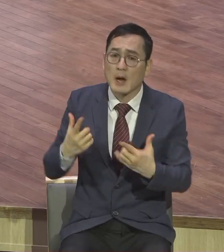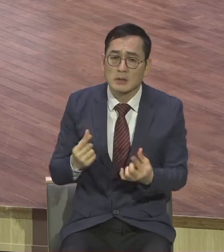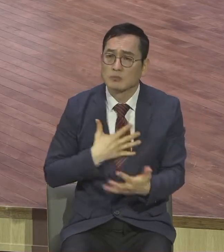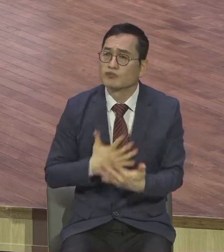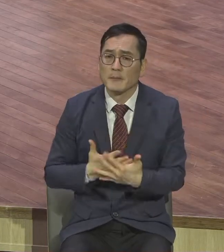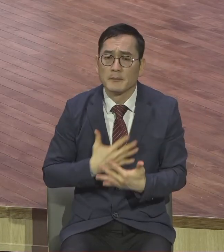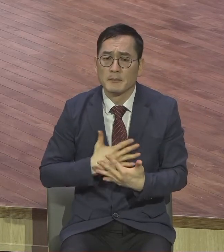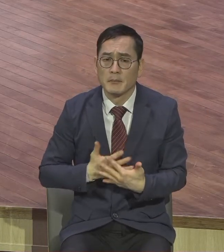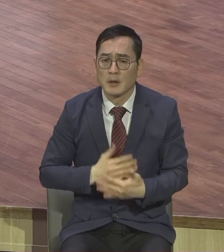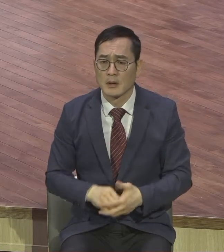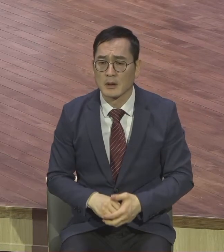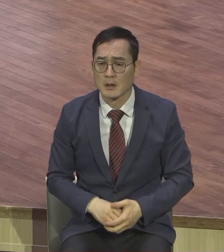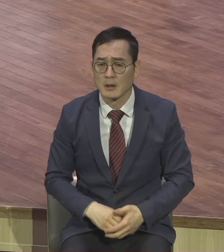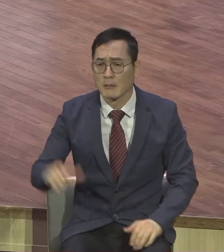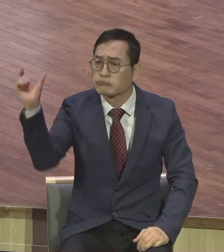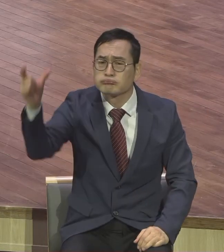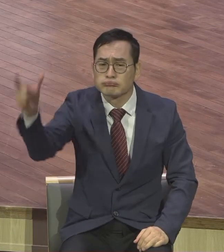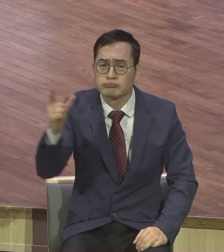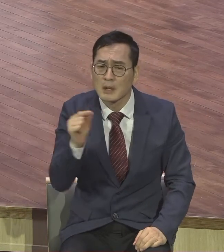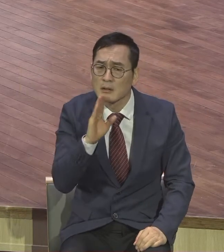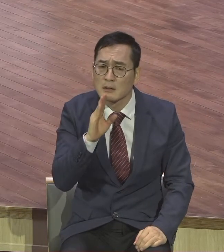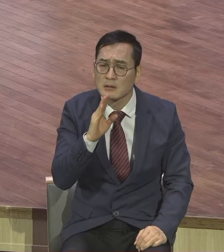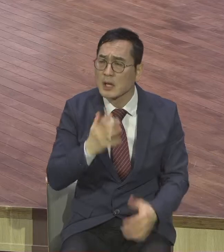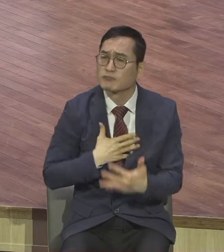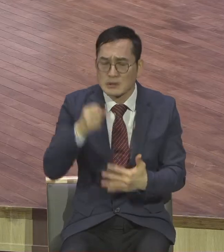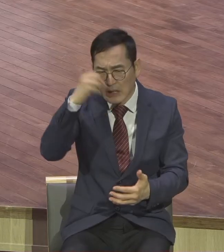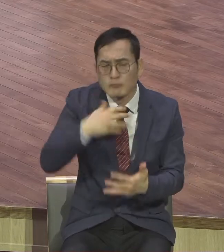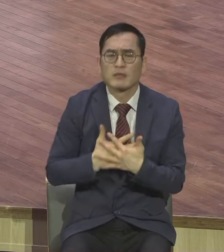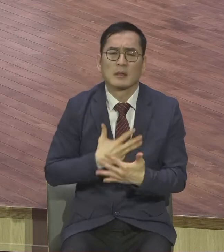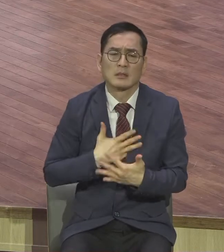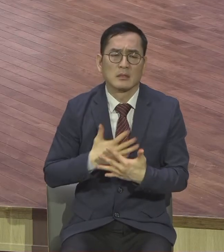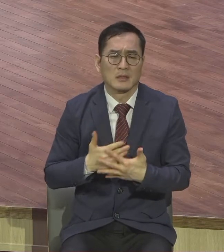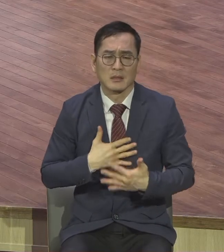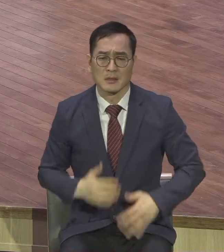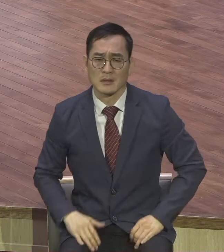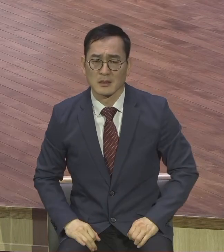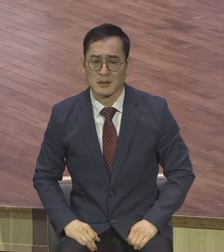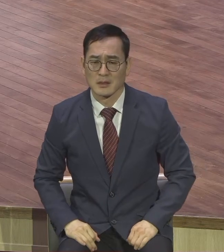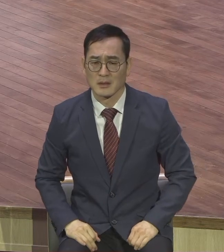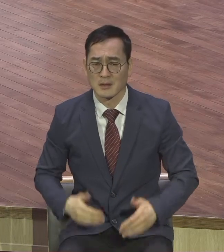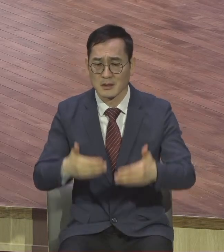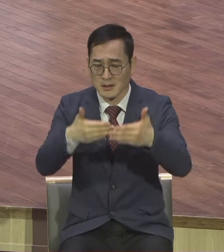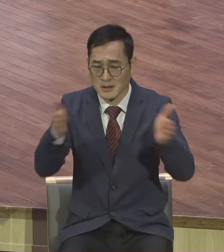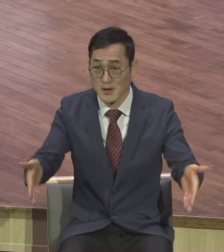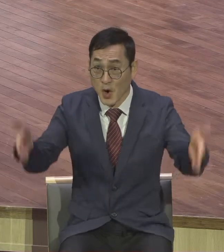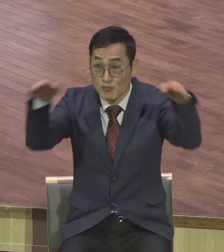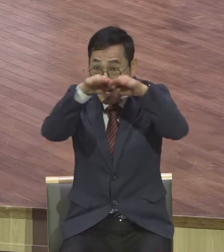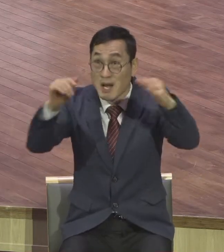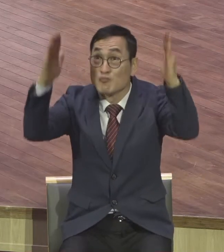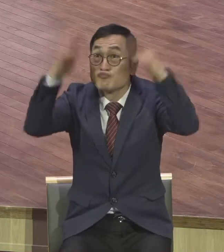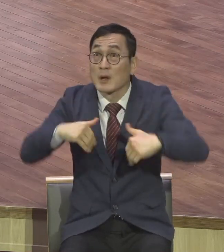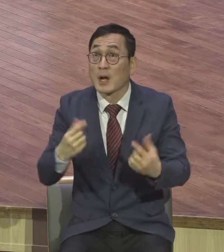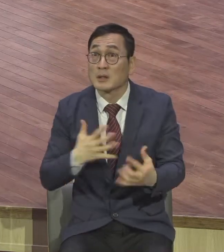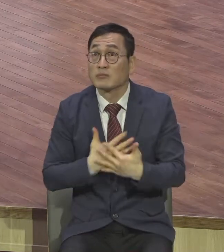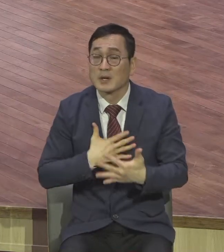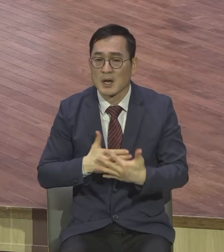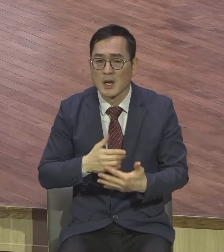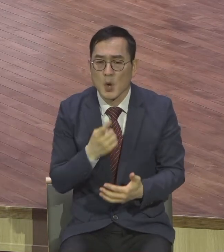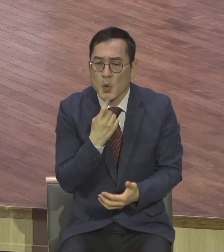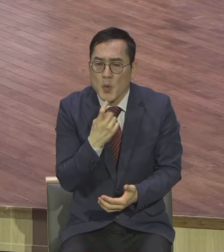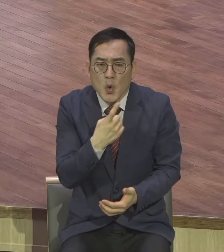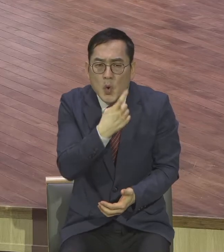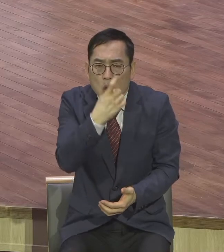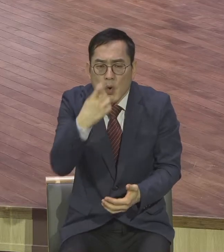공포 속에 움직이지를 못해요 스스로 공포 속에서 마지막 다섯 번째가 뭡니까